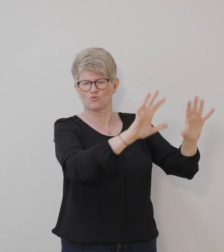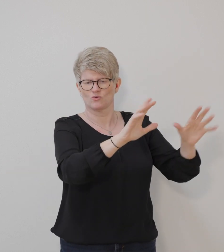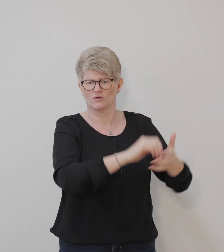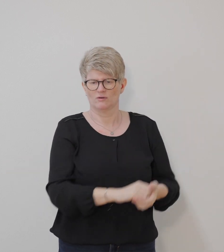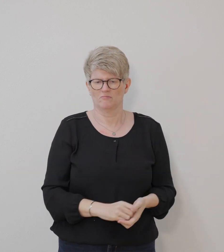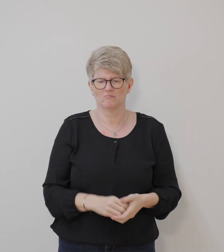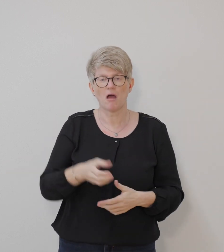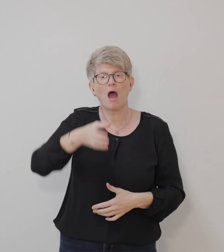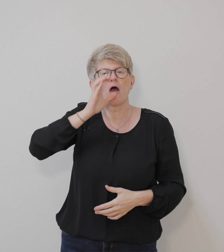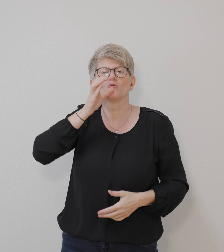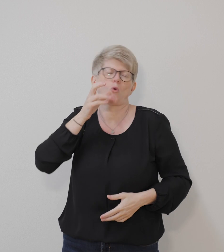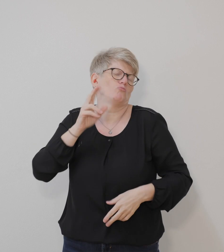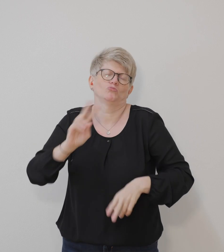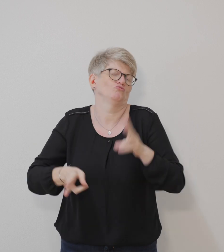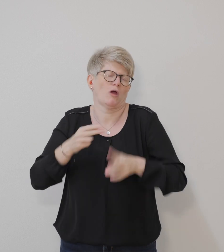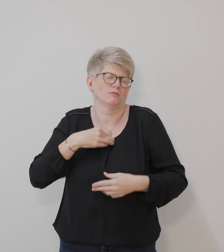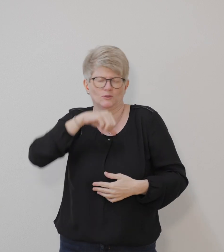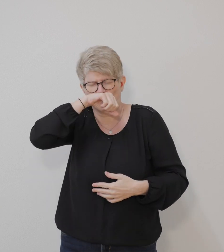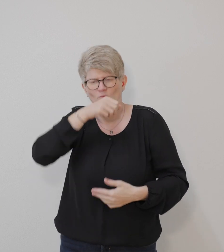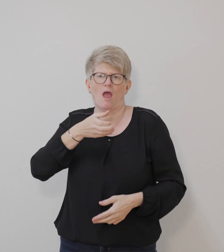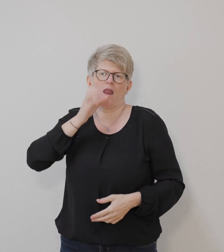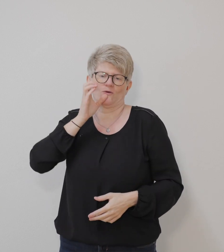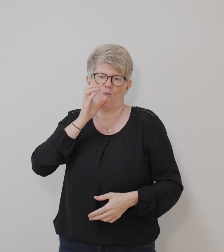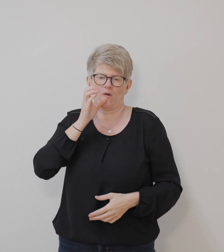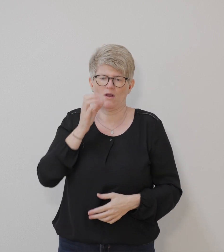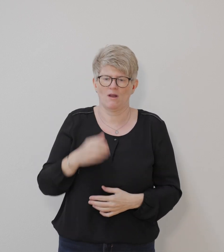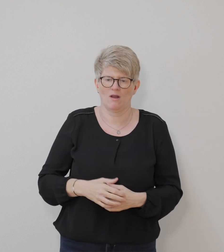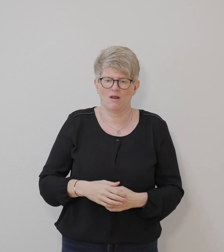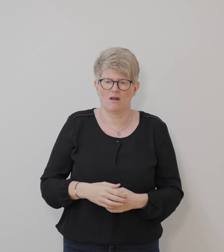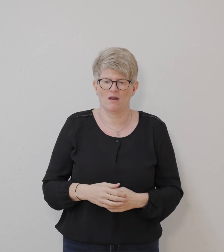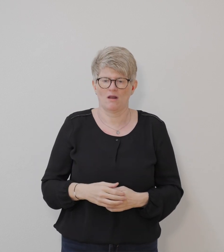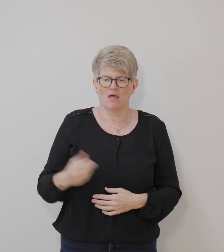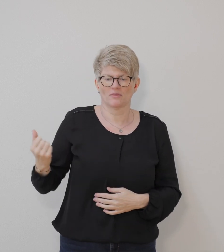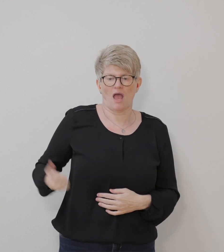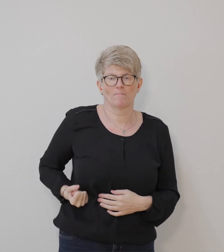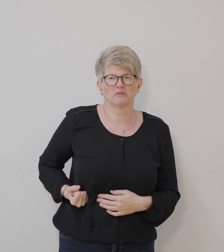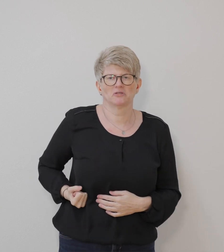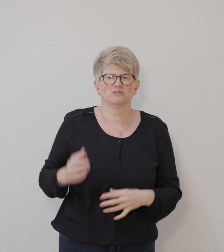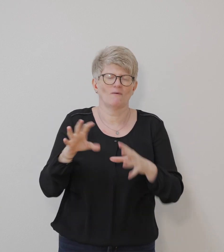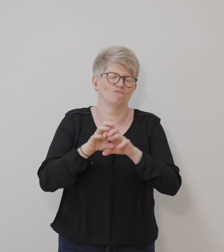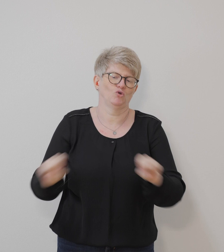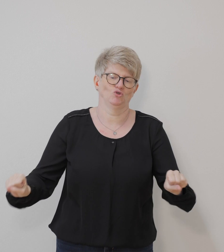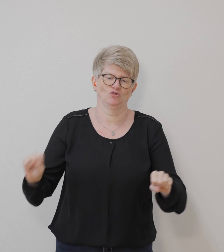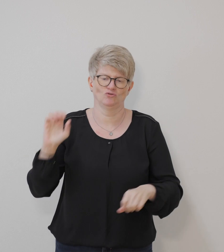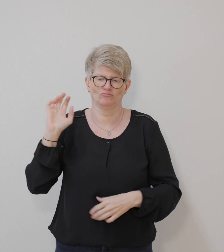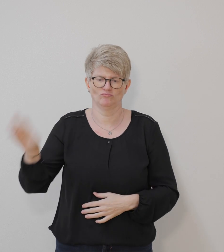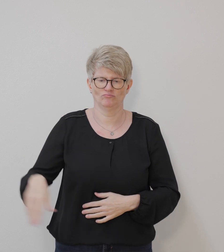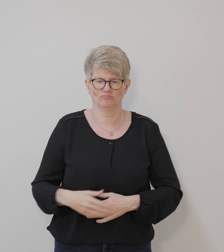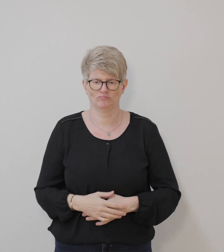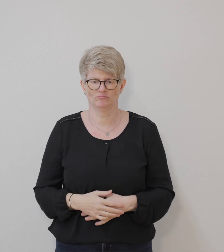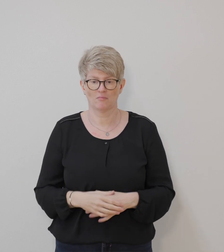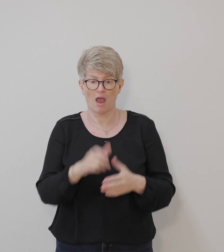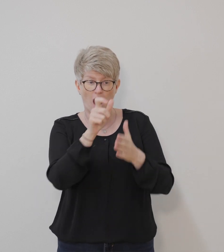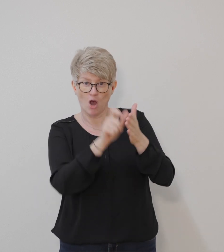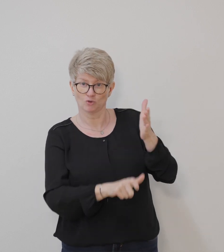ausfüllen. Schaffen meine Finger diese Bewegungen noch? Foto machen. Da muss ich mich waschen,